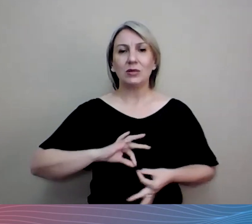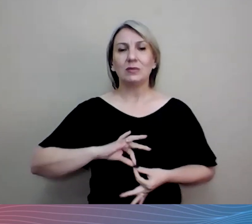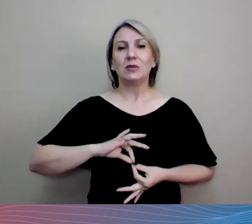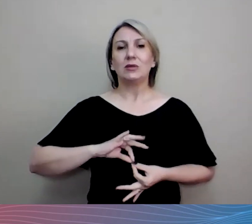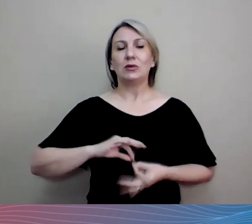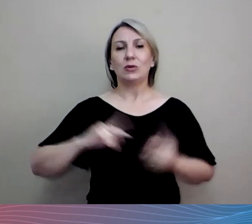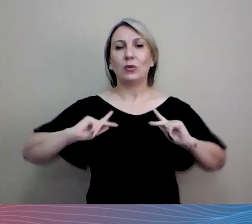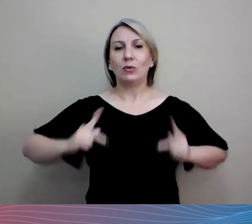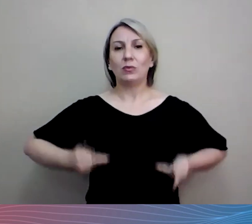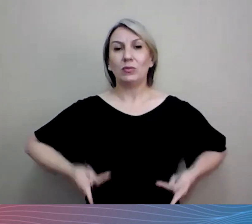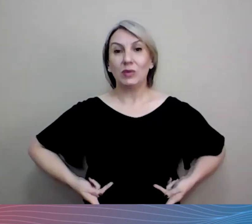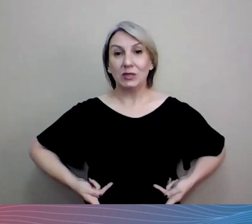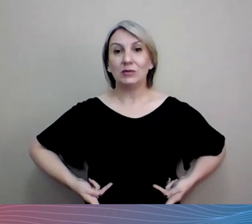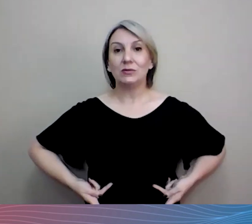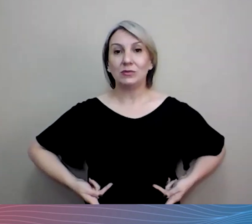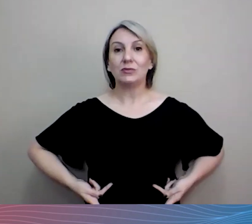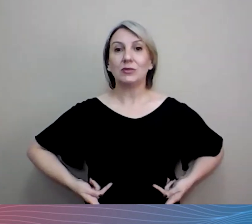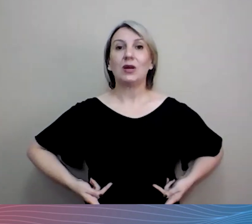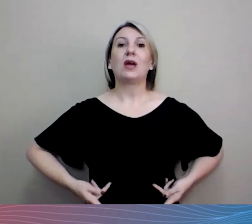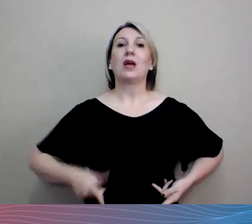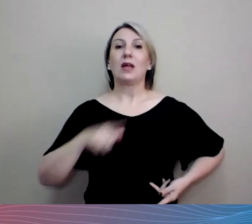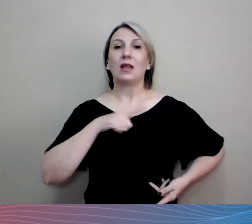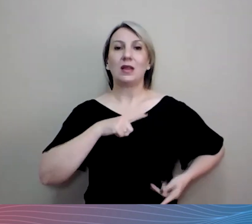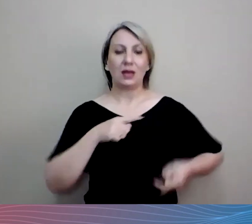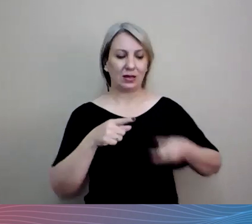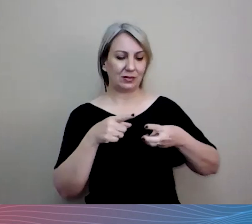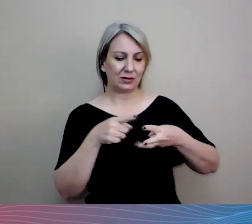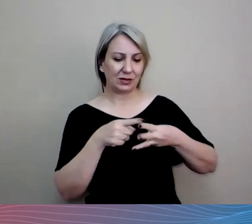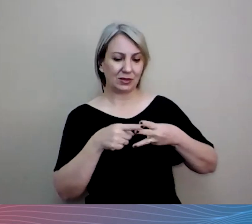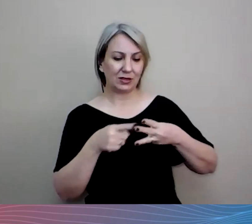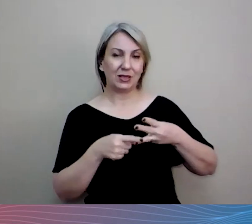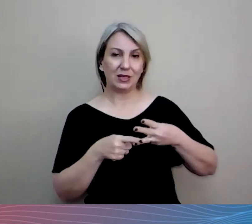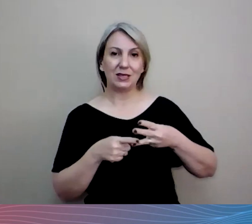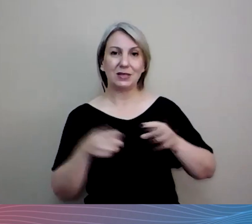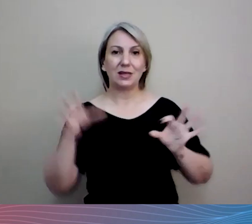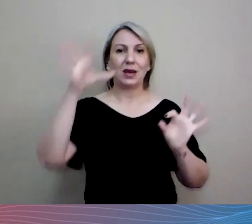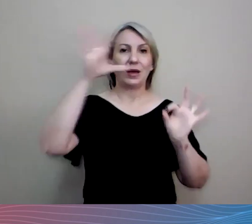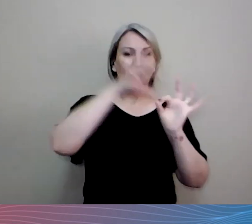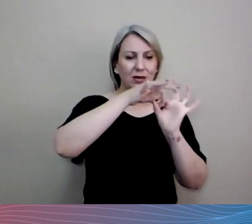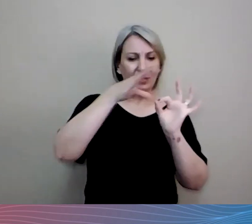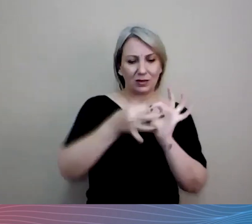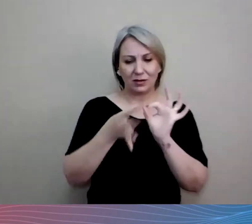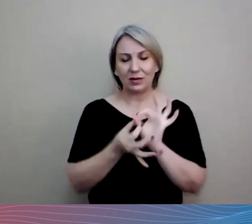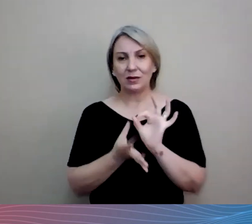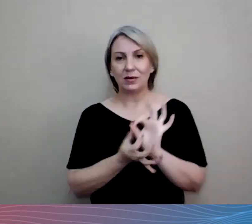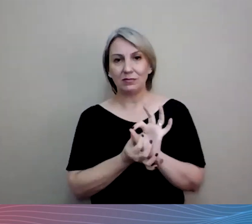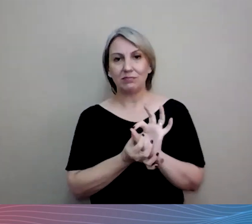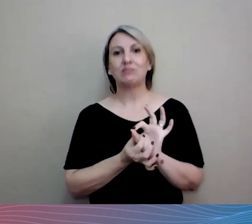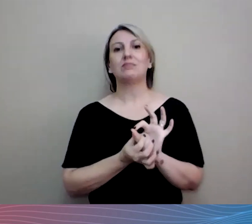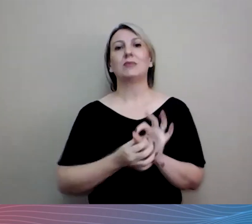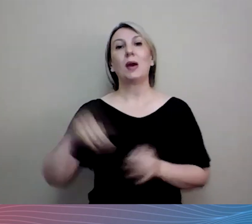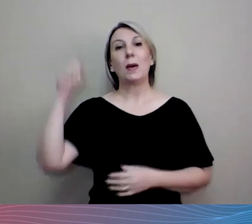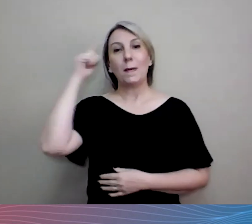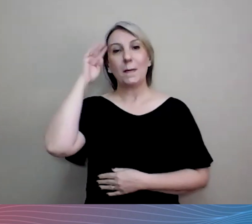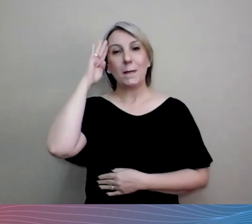três partes da alma é a consciência, e a consciência liga com a mente, emoção e vontade na nossa